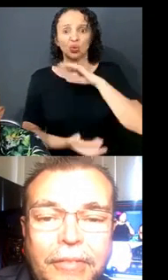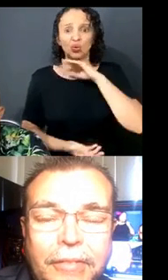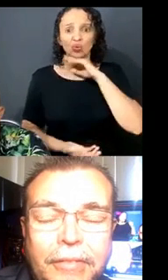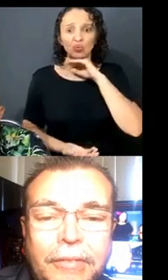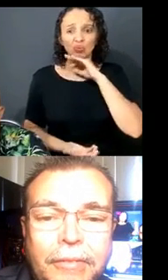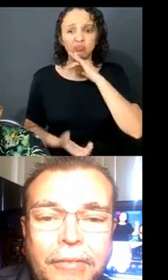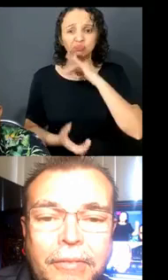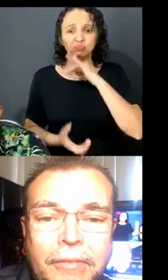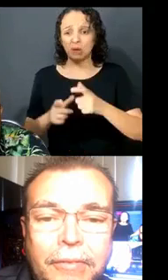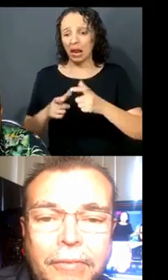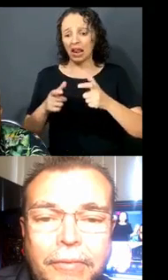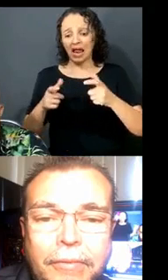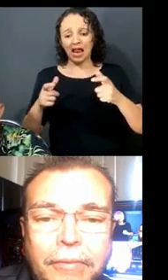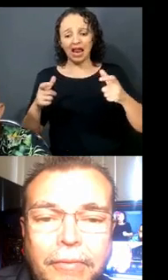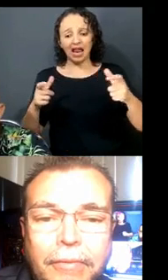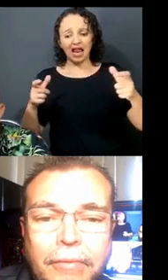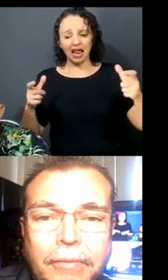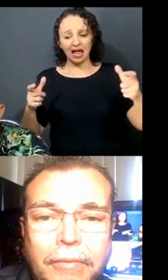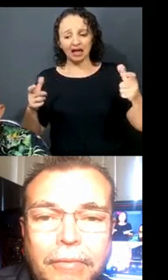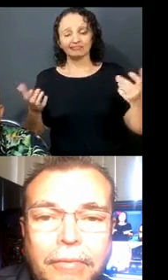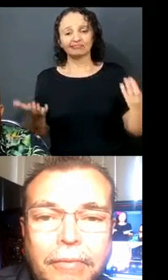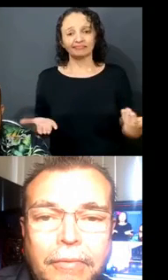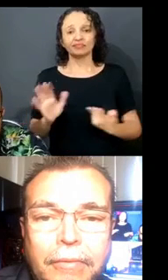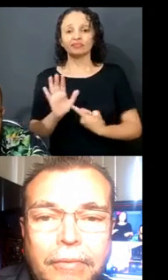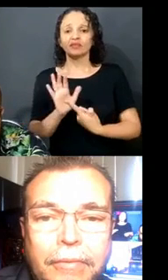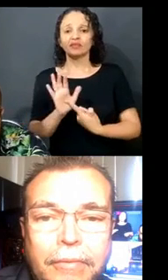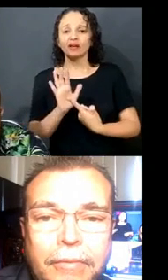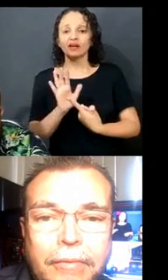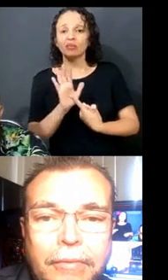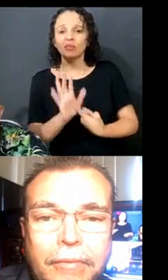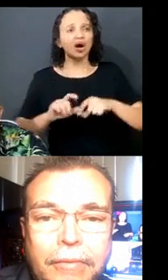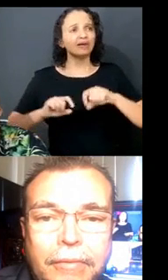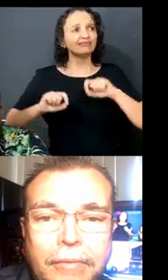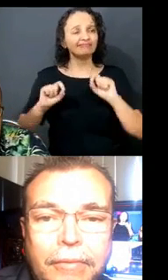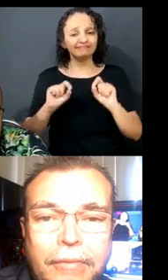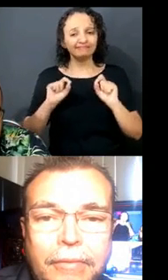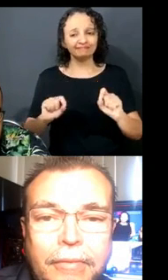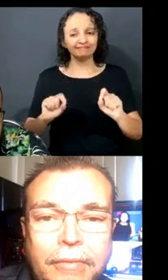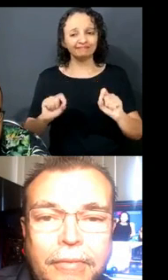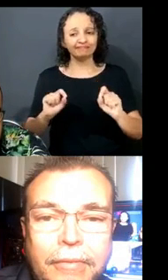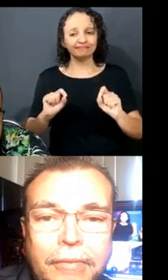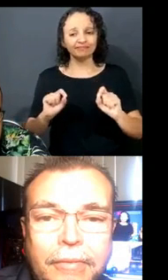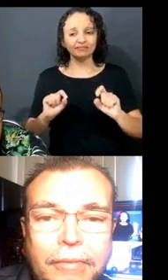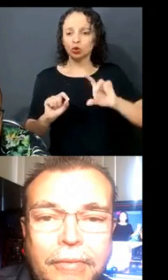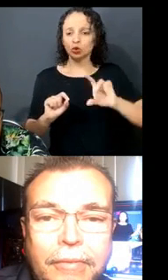de informação que você fala, ela chega a ser um nível não só